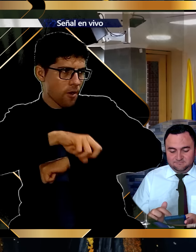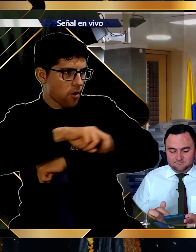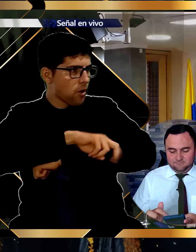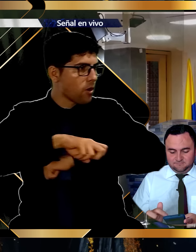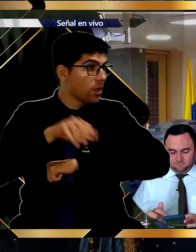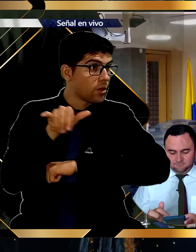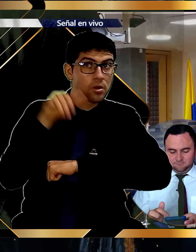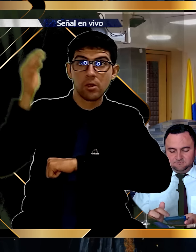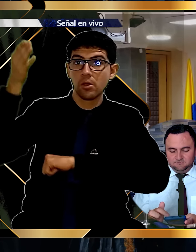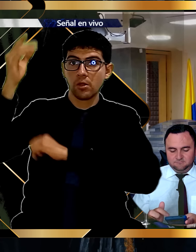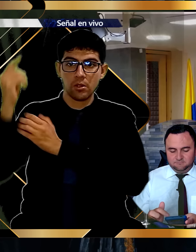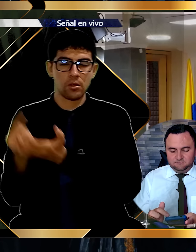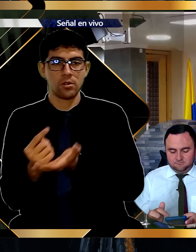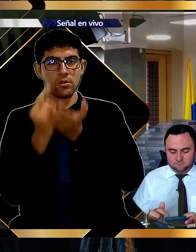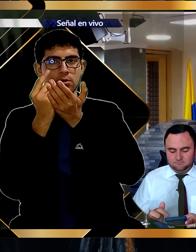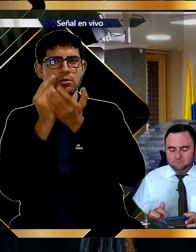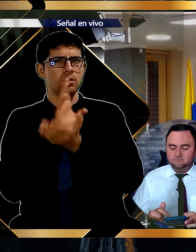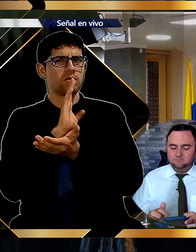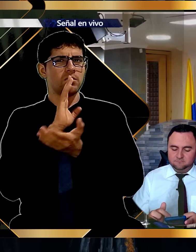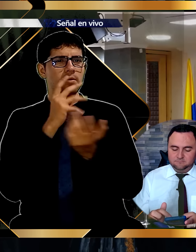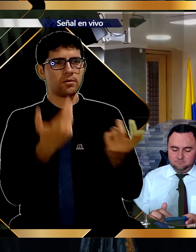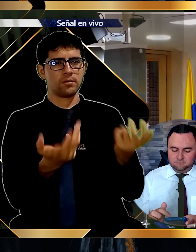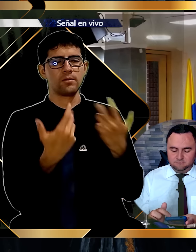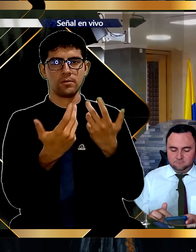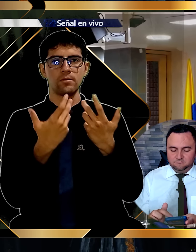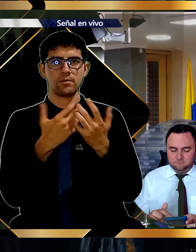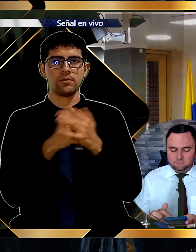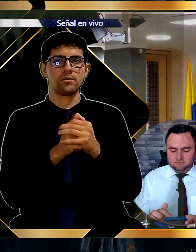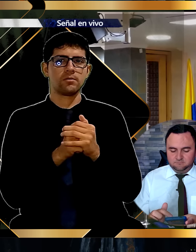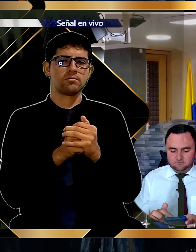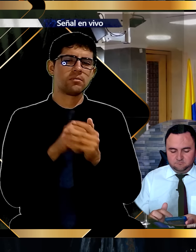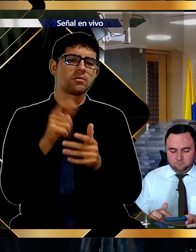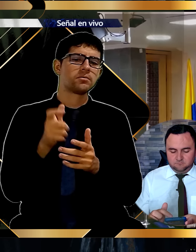enseñó. Algún torcido. Es